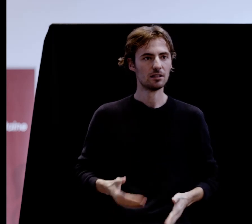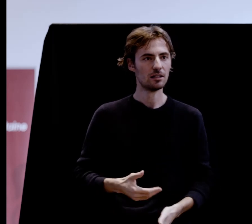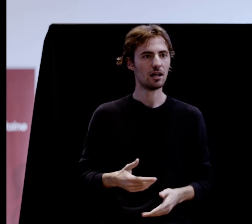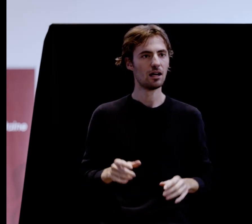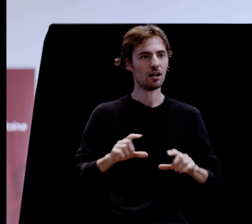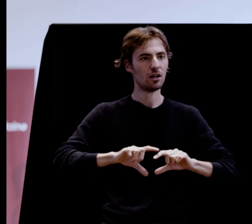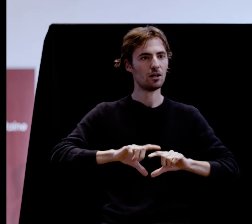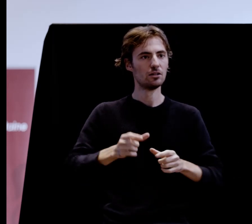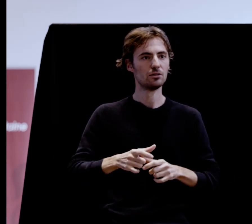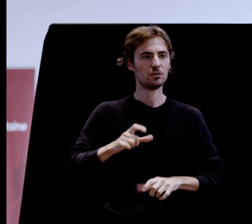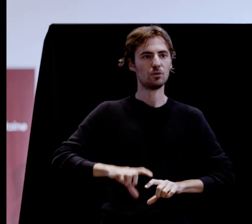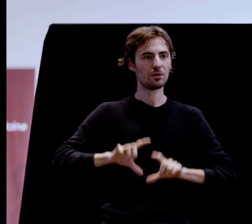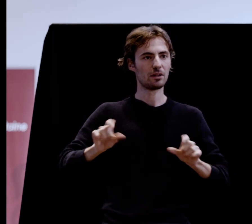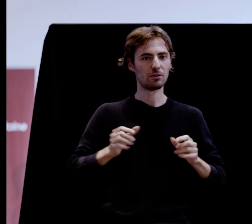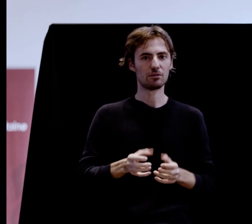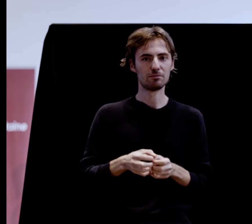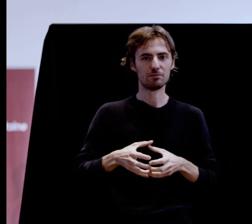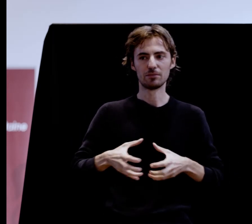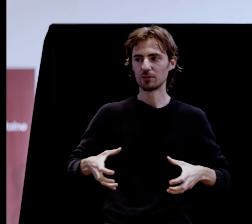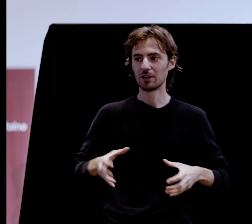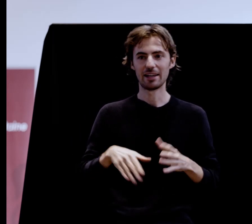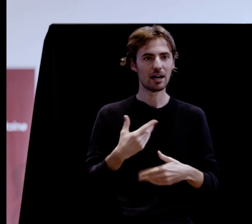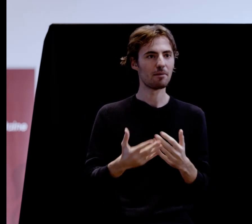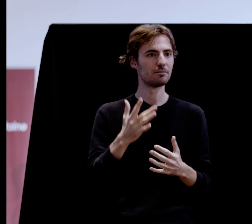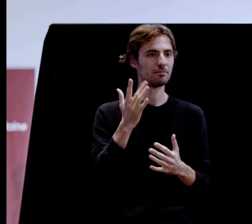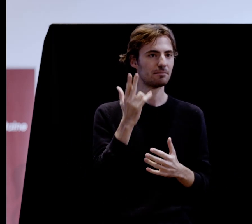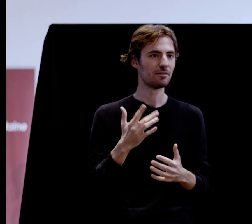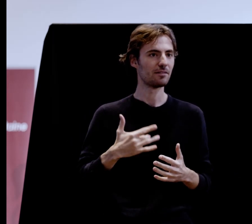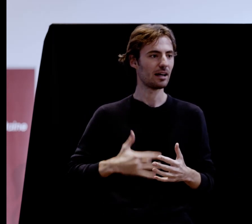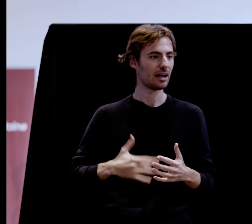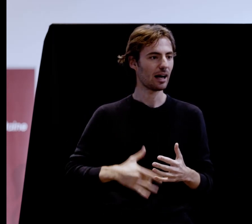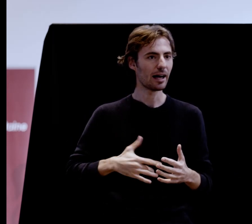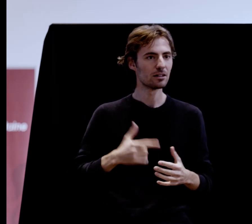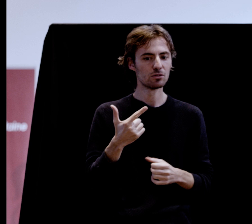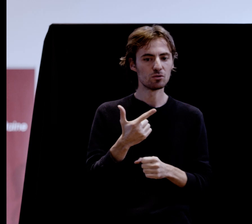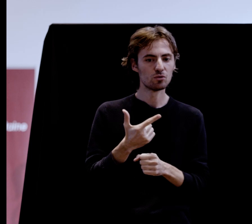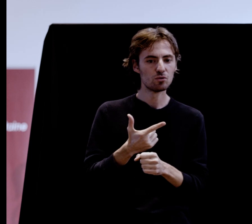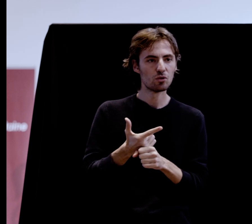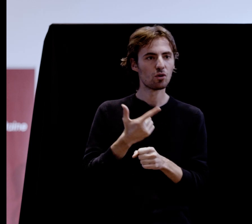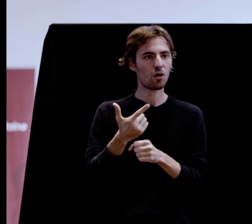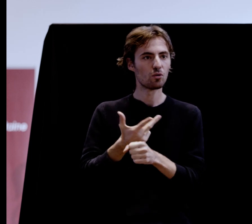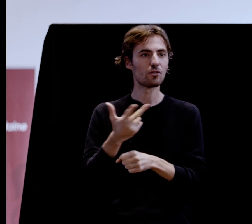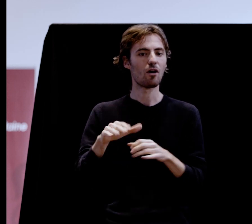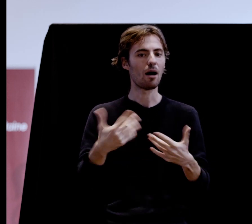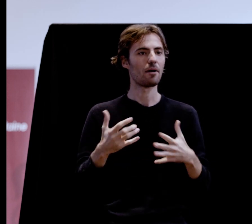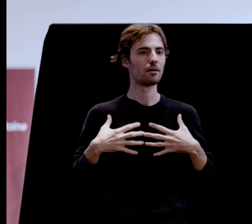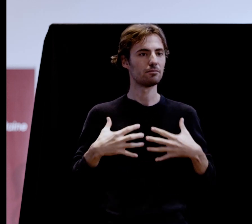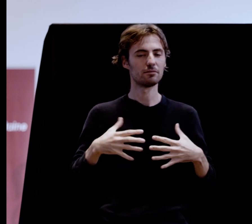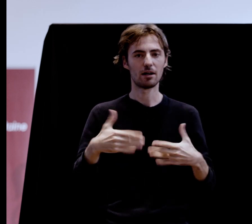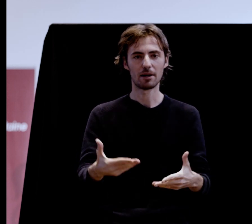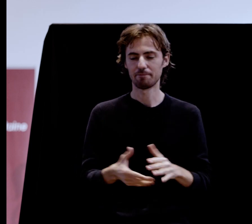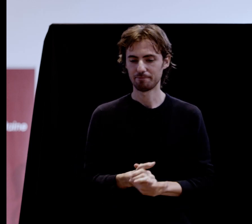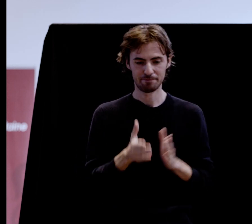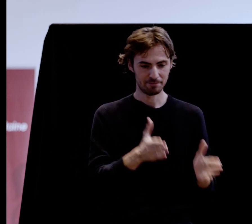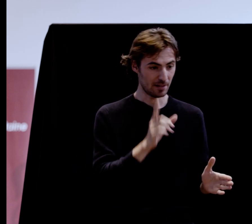développe, puis apparaissent les règles 2 à 3 ans en moyenne après le début des seins. Chez le